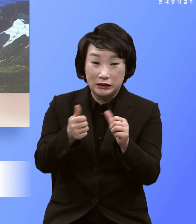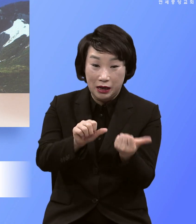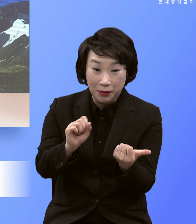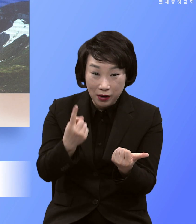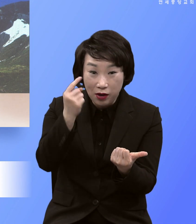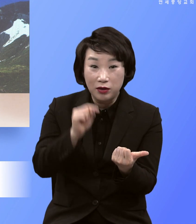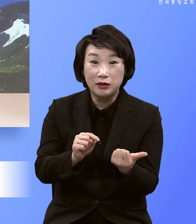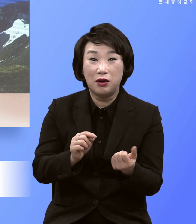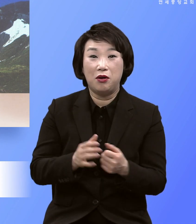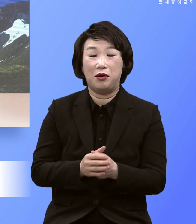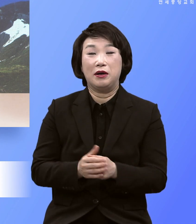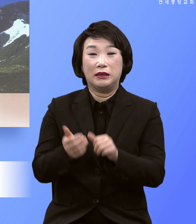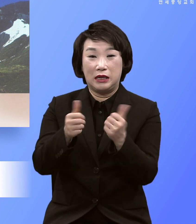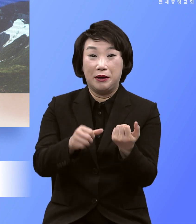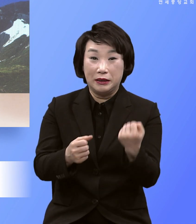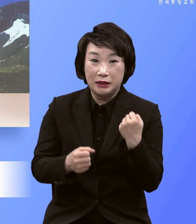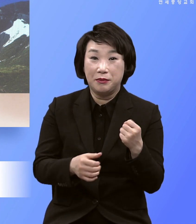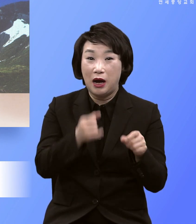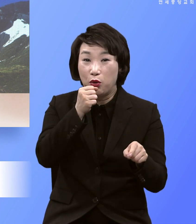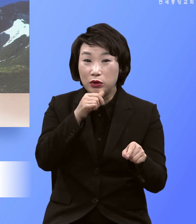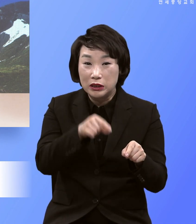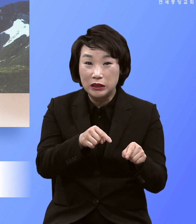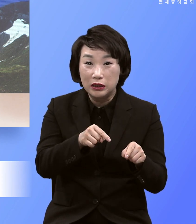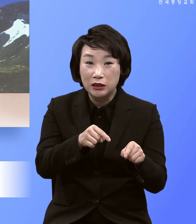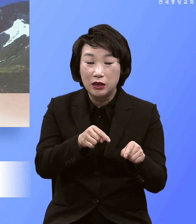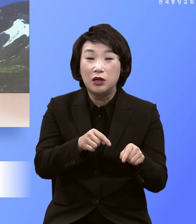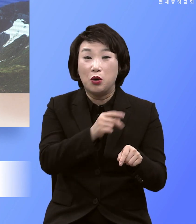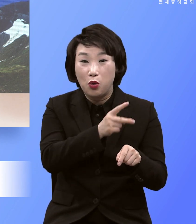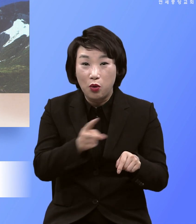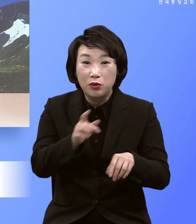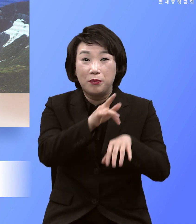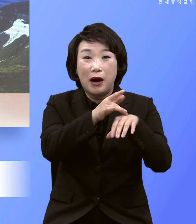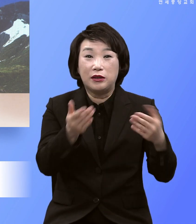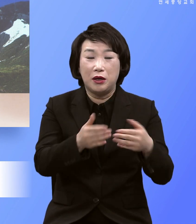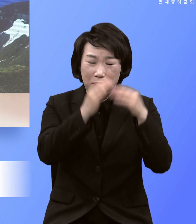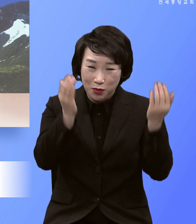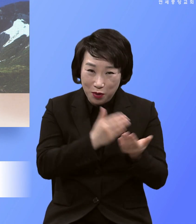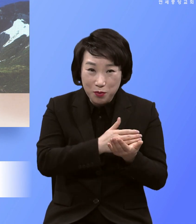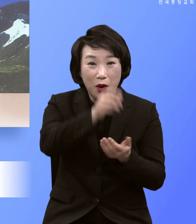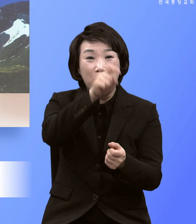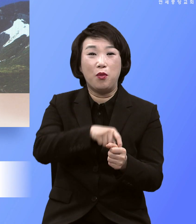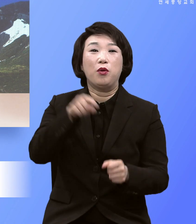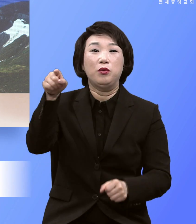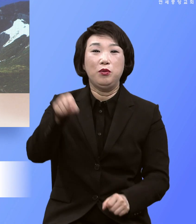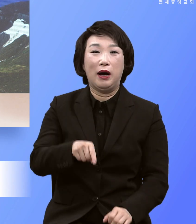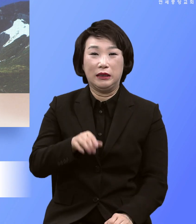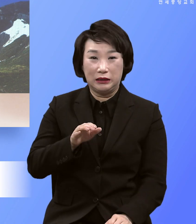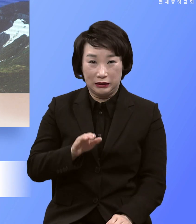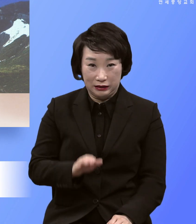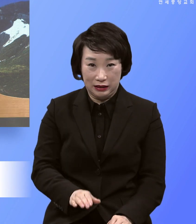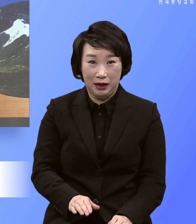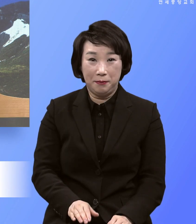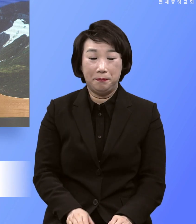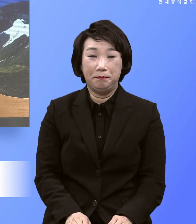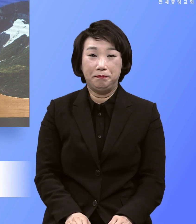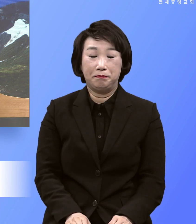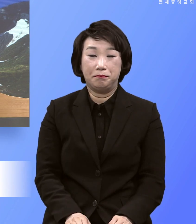사망으로 말미암아 사망의 세력을 잡은 자 곧 마귀를 없이